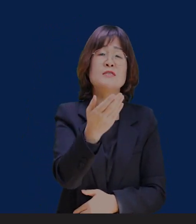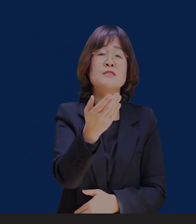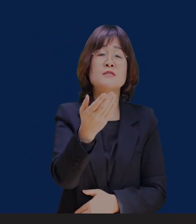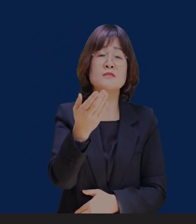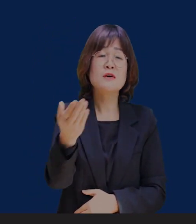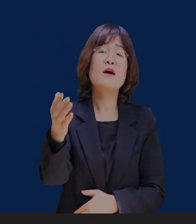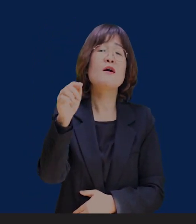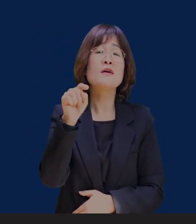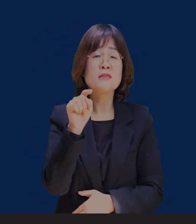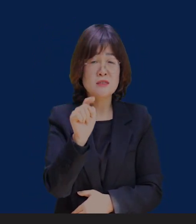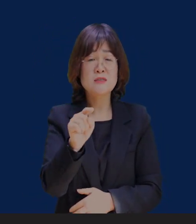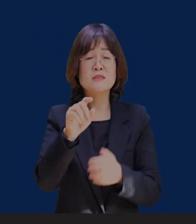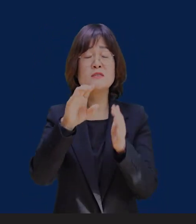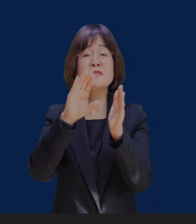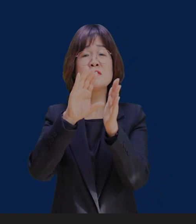있었는가